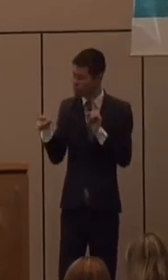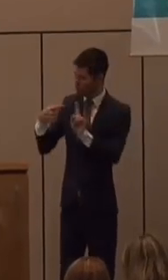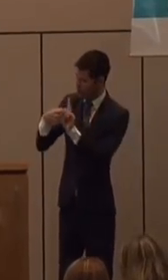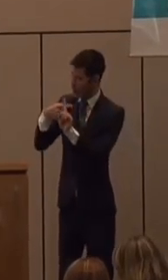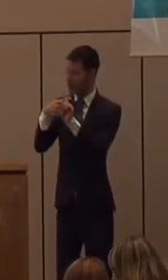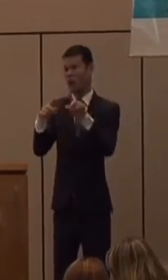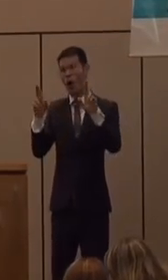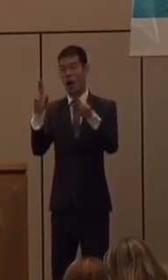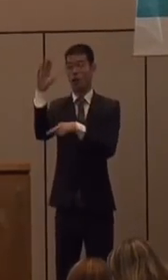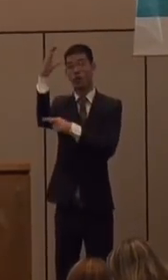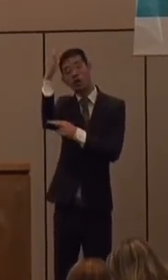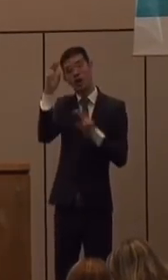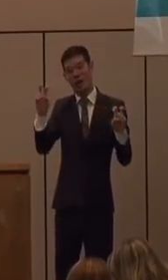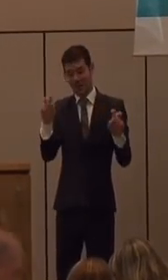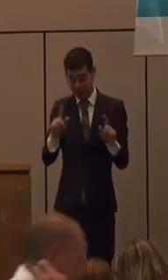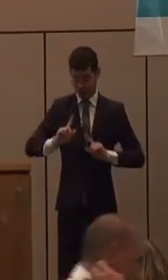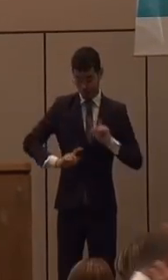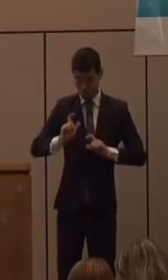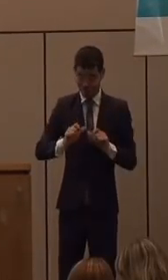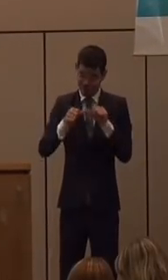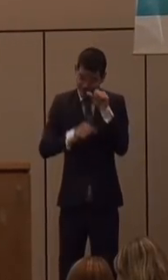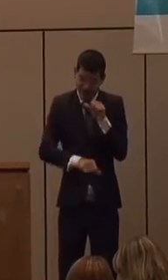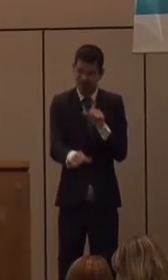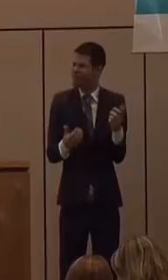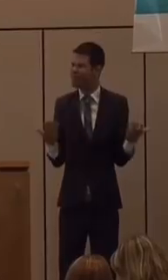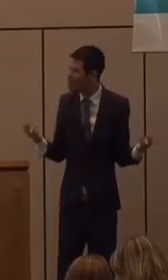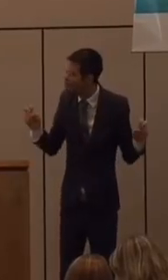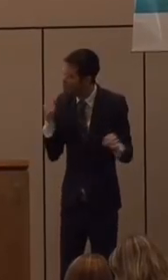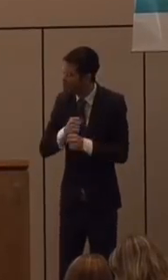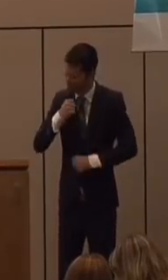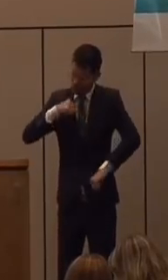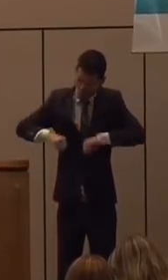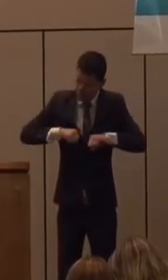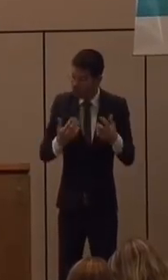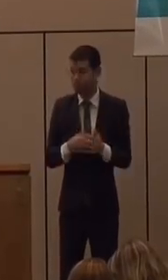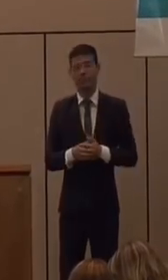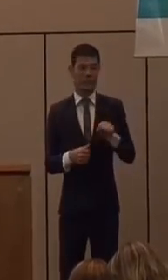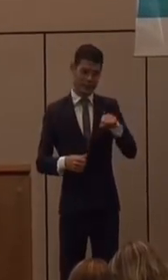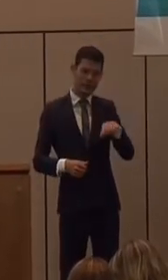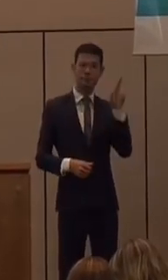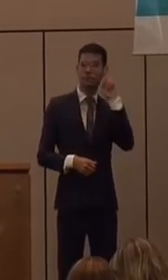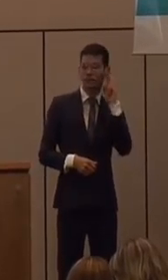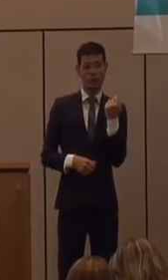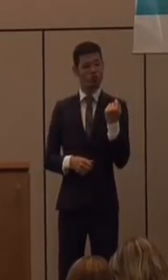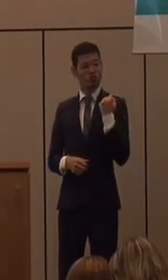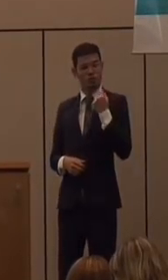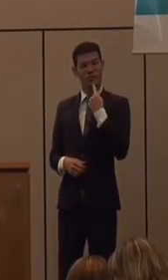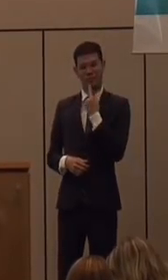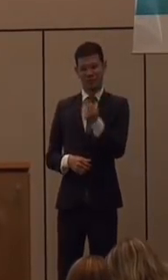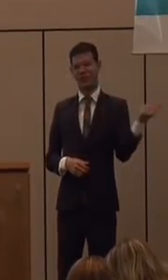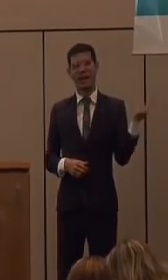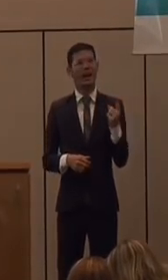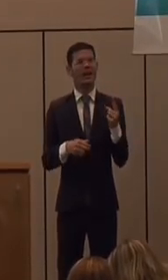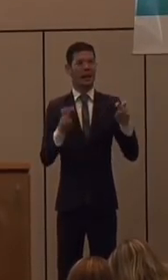tema del turismo sostenible que estamos haciendo ministra efectivamente como decíamos hace un rato con toda esta riqueza natural que tenemos